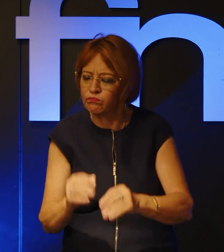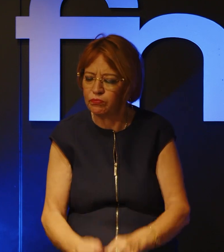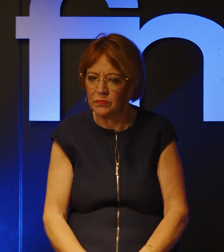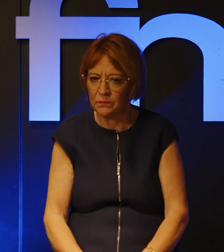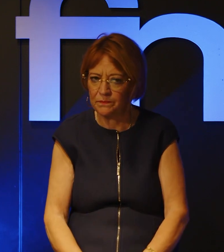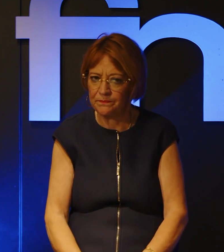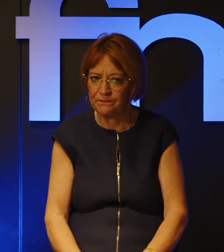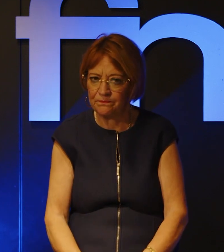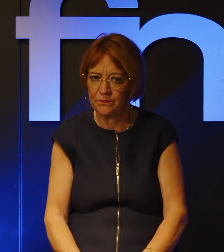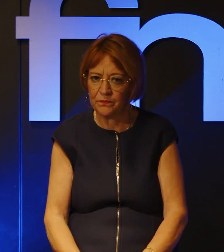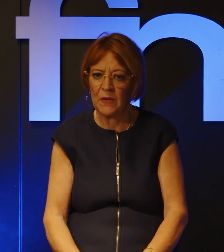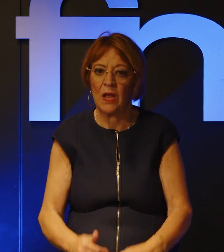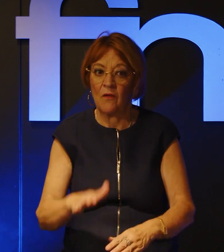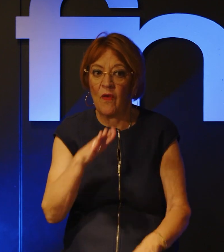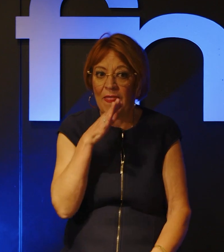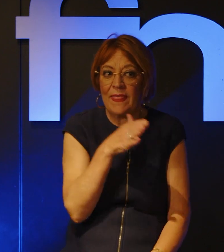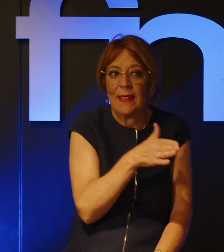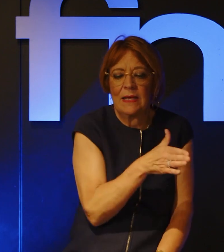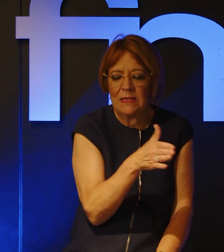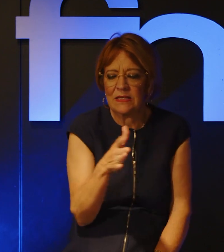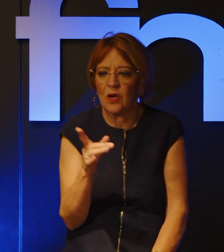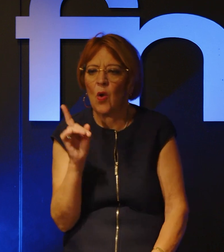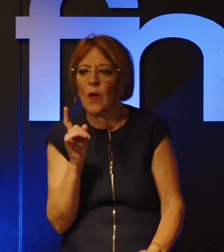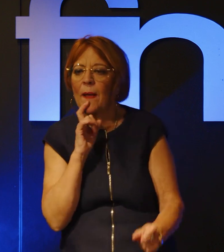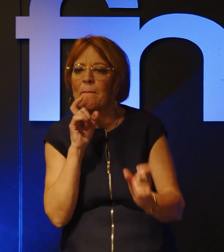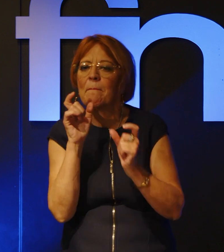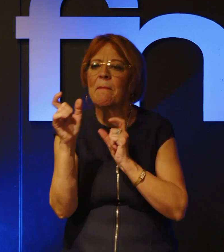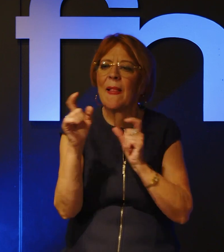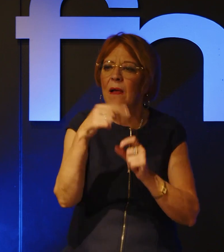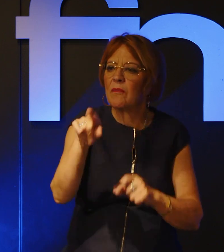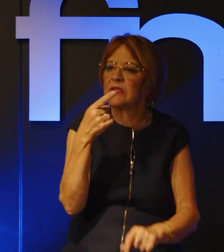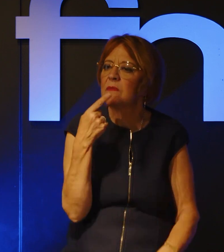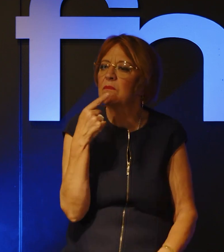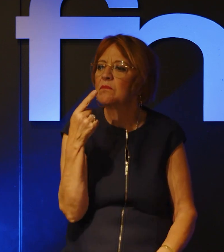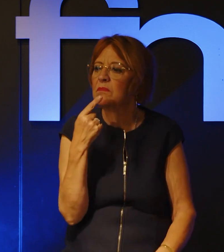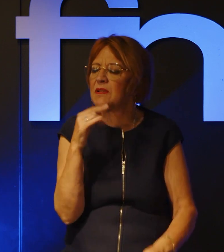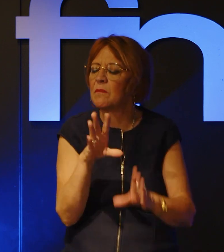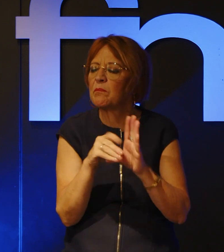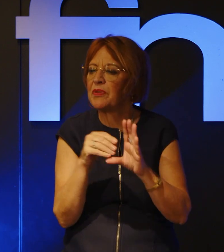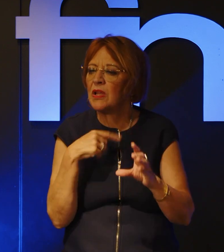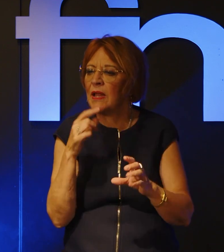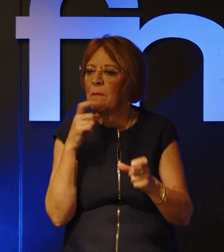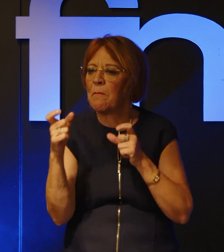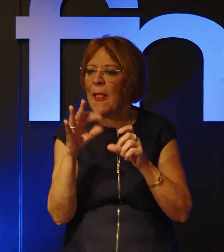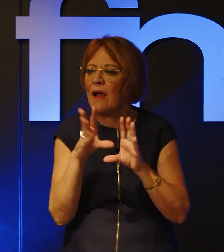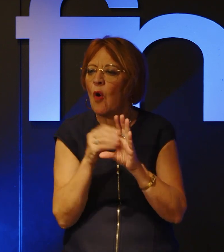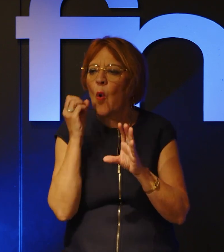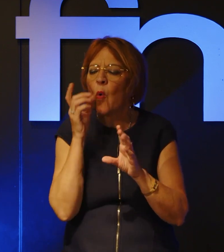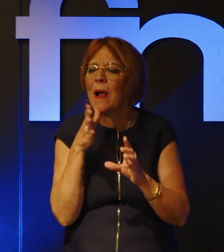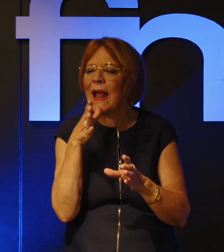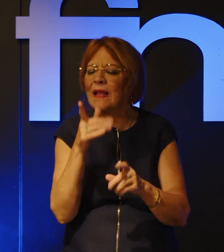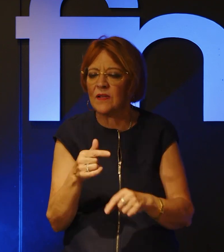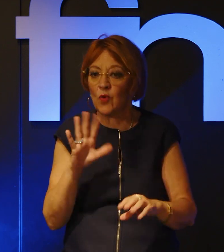e eu vou então definir algumas palavras para vocês perceberem o âmbito em que eu vou usar essas palavras